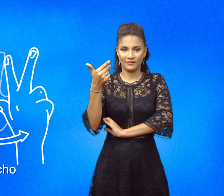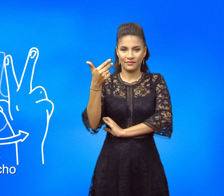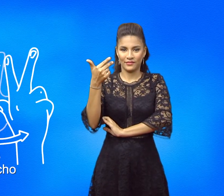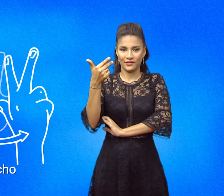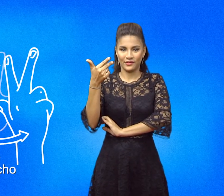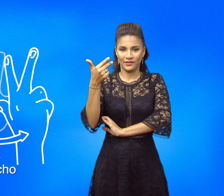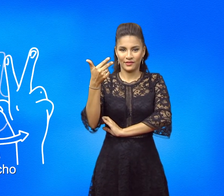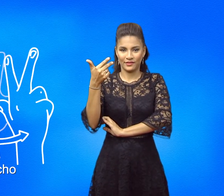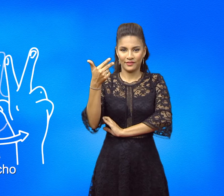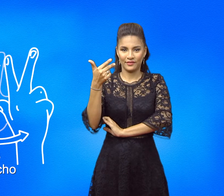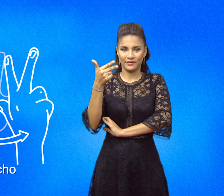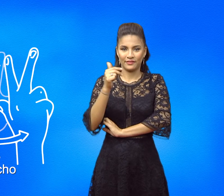8